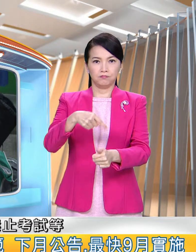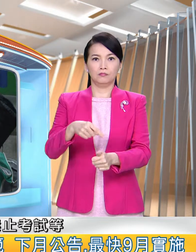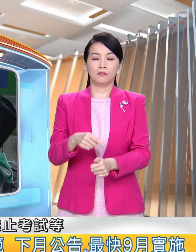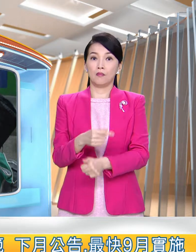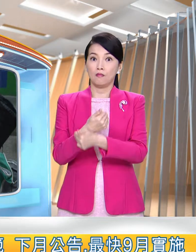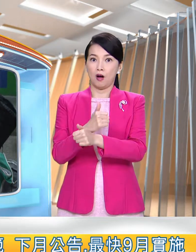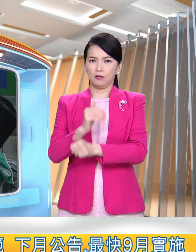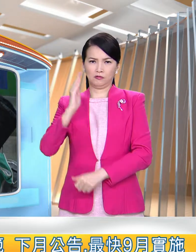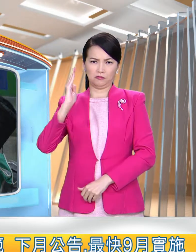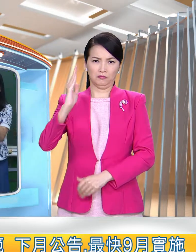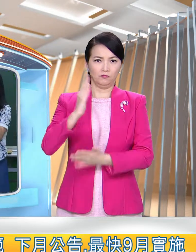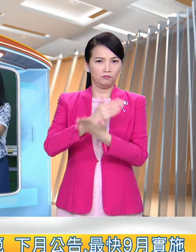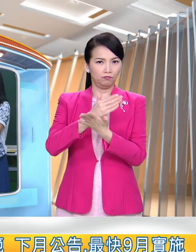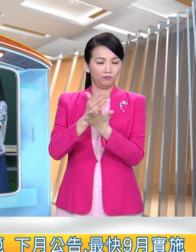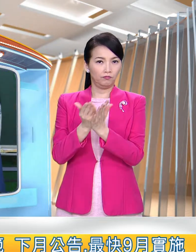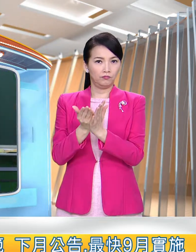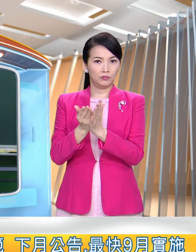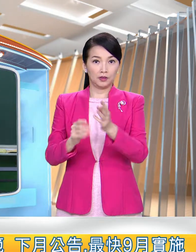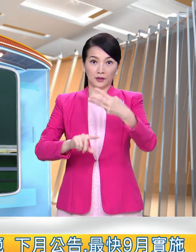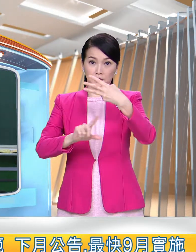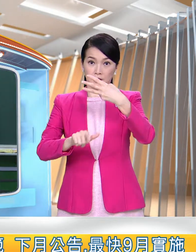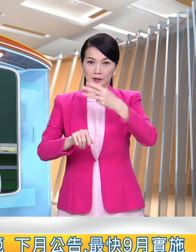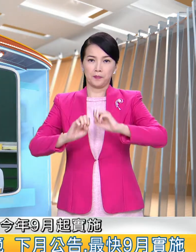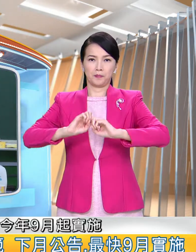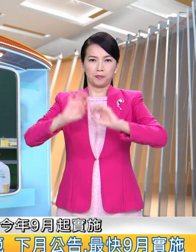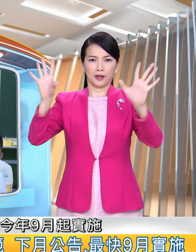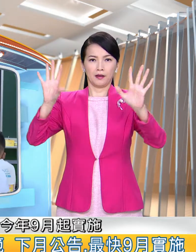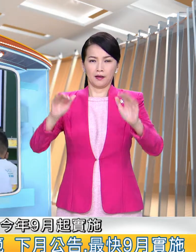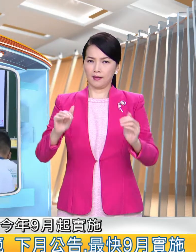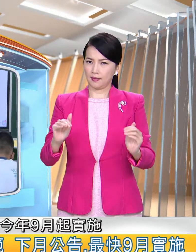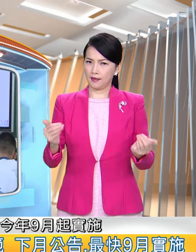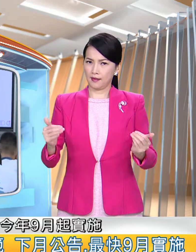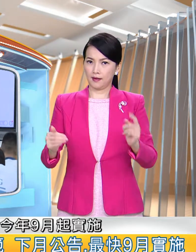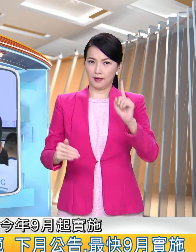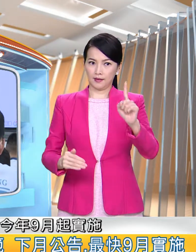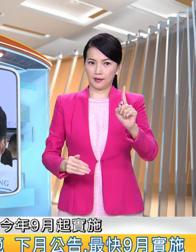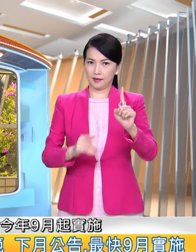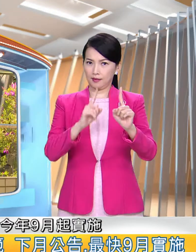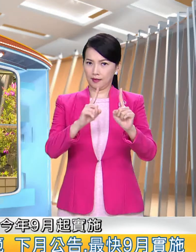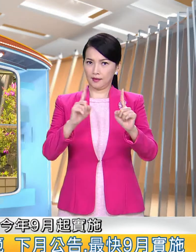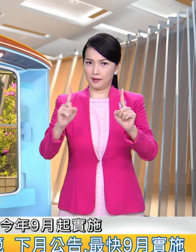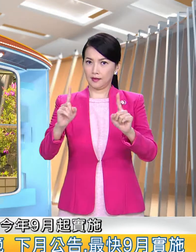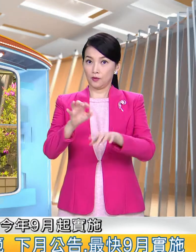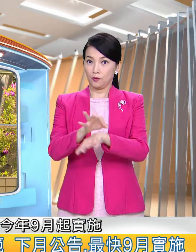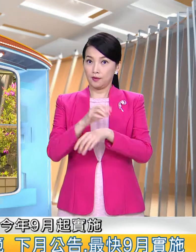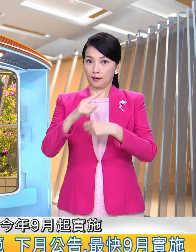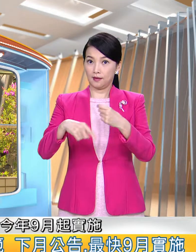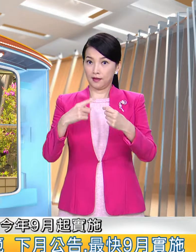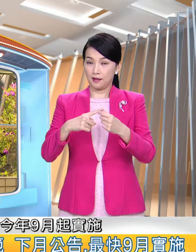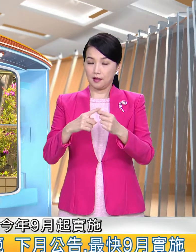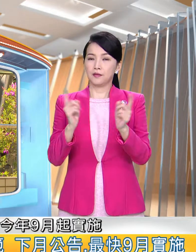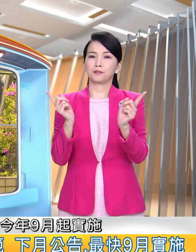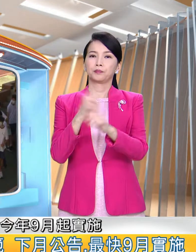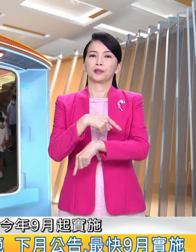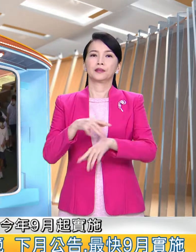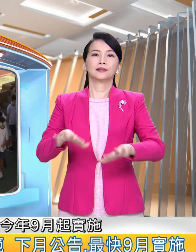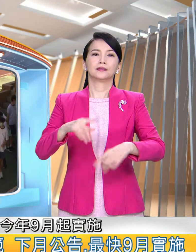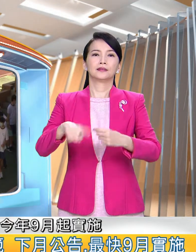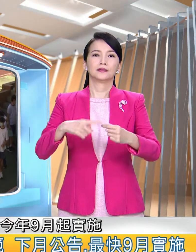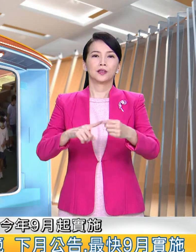计三月公布，最快111学年度，也就是今年的九月起实施。